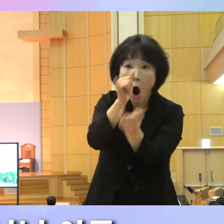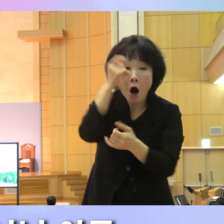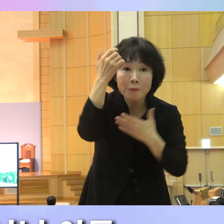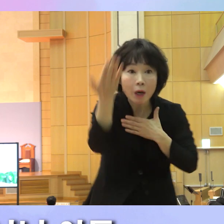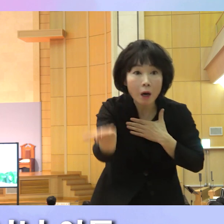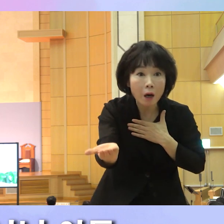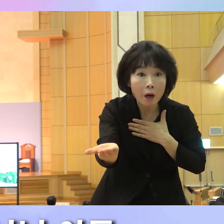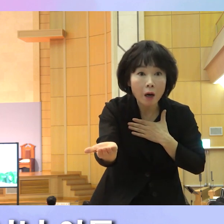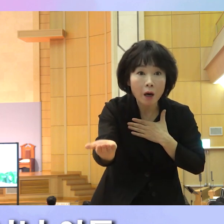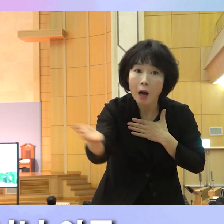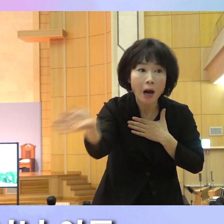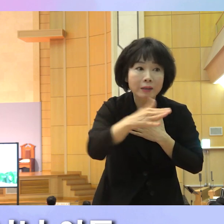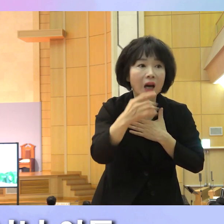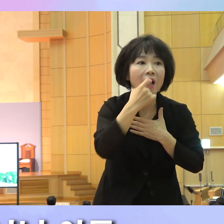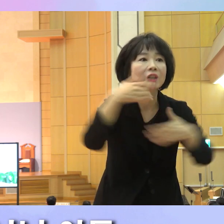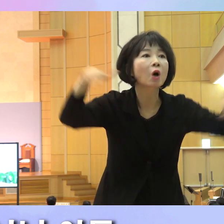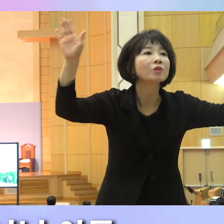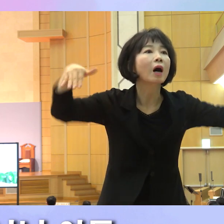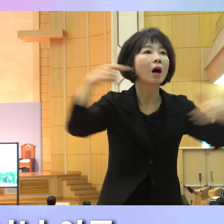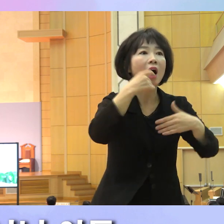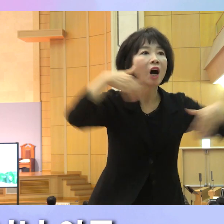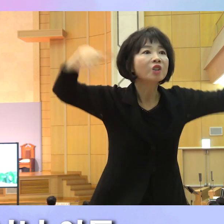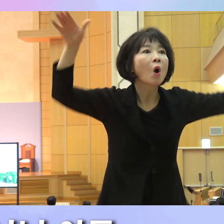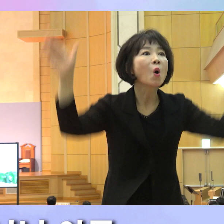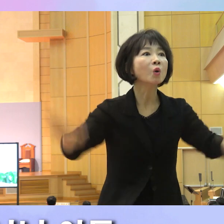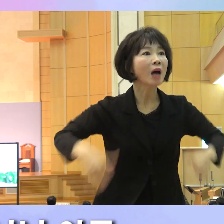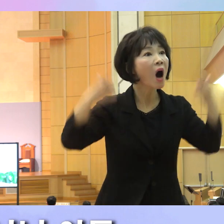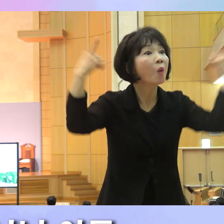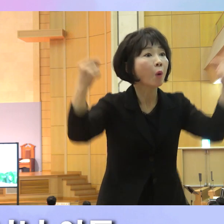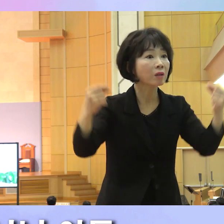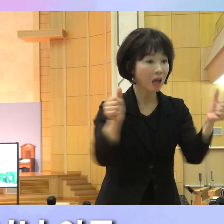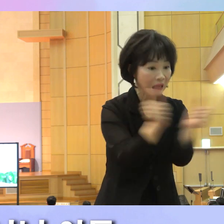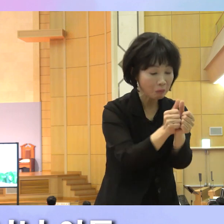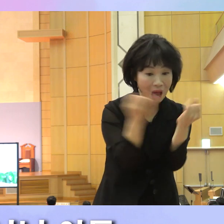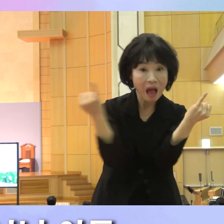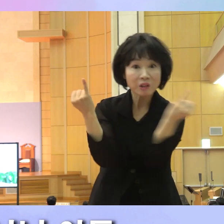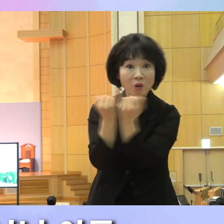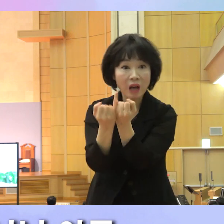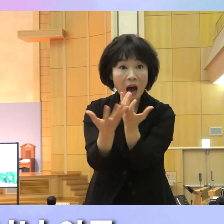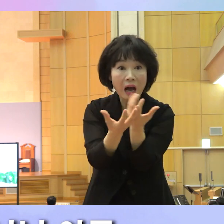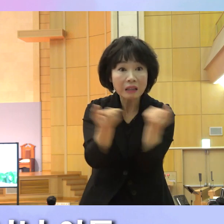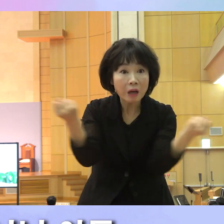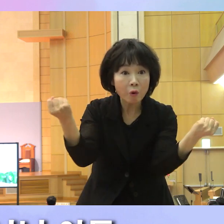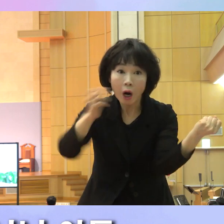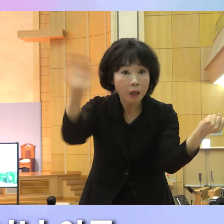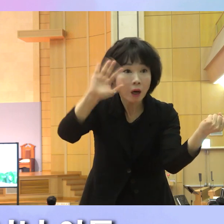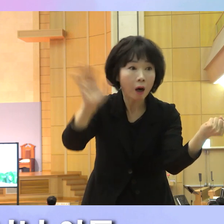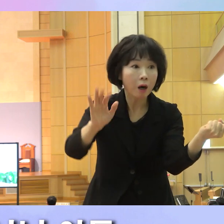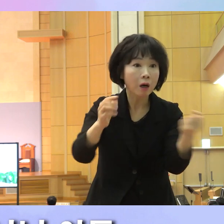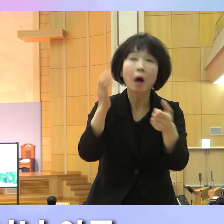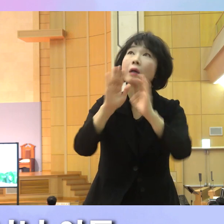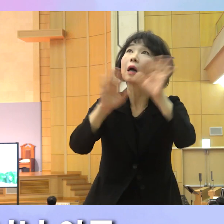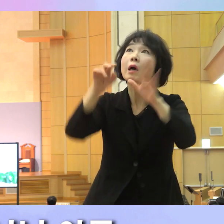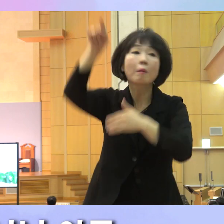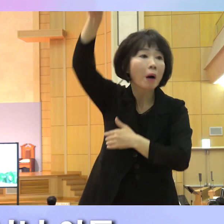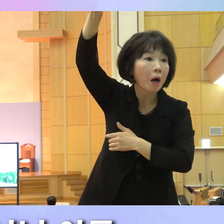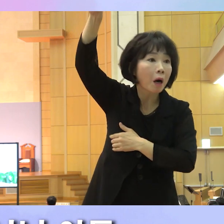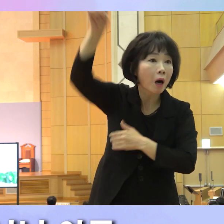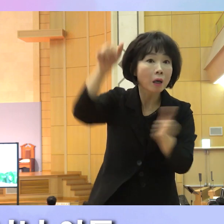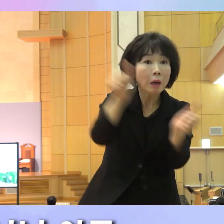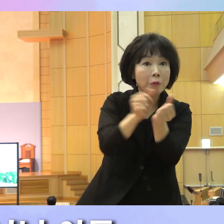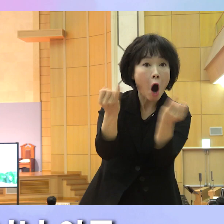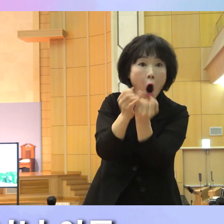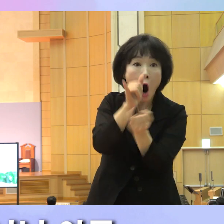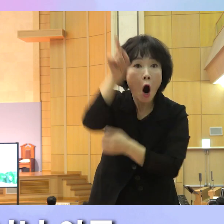아니다. 천사 같은 몸이 된다 그랬어. 천사는 남자 천사, 여자 천사 이런